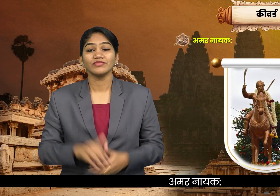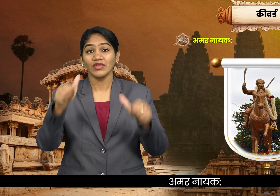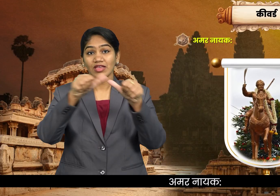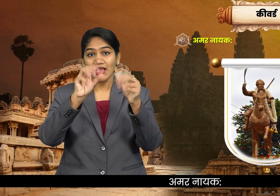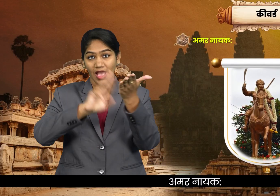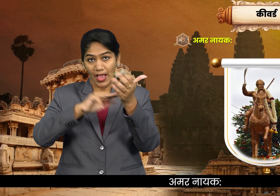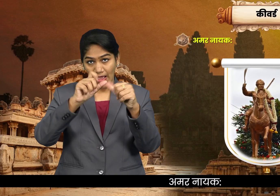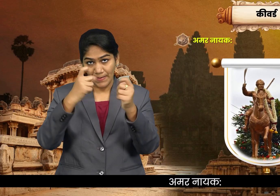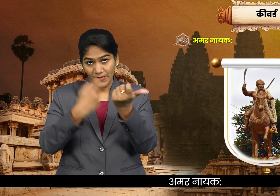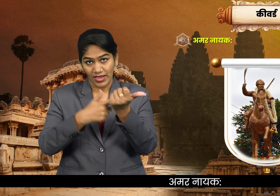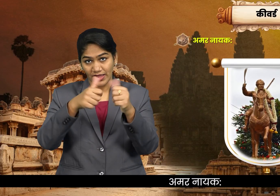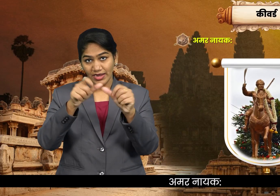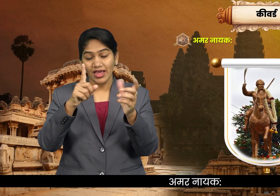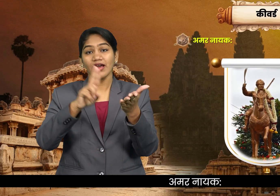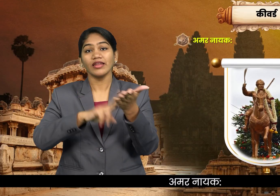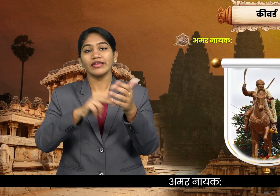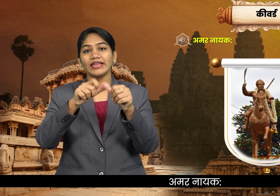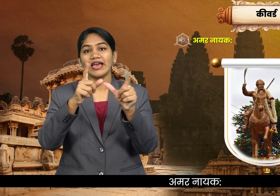अमरनायक.